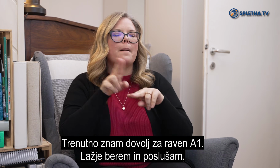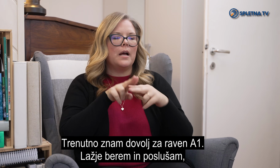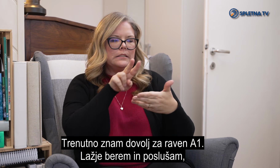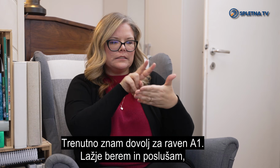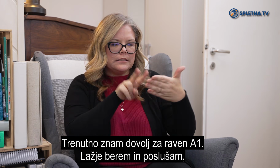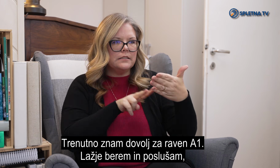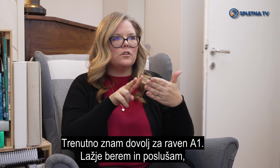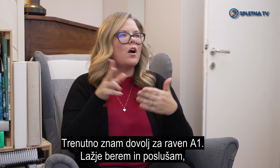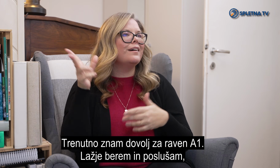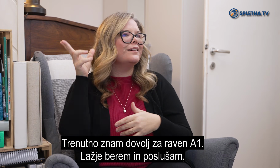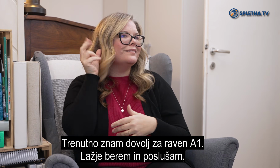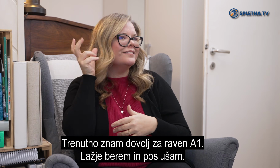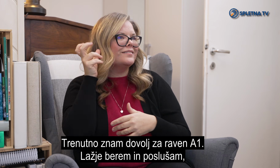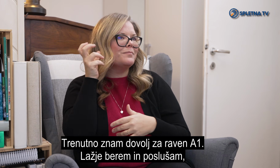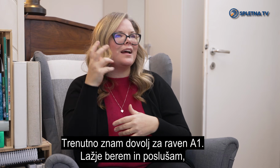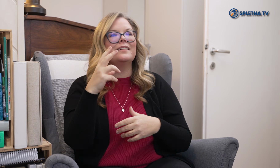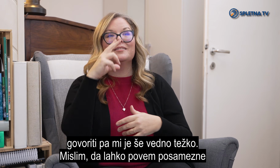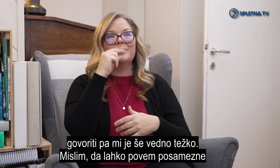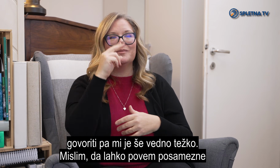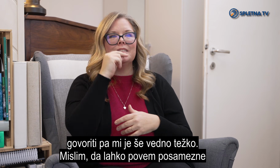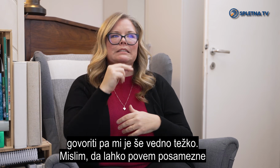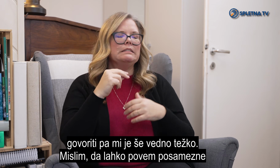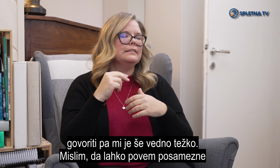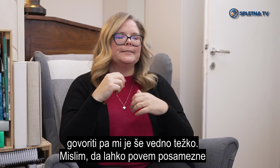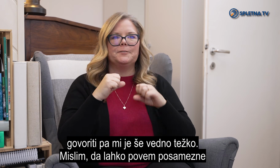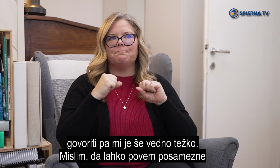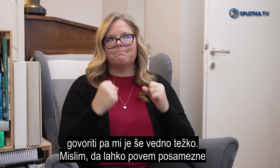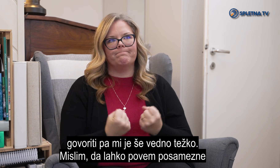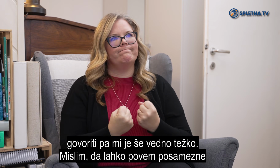Lažje berem in poslušam, govoriti pa mi je še vedno težko.